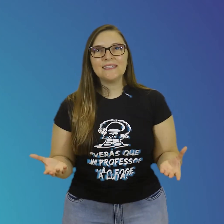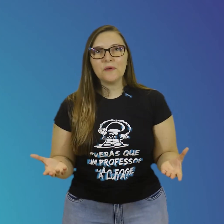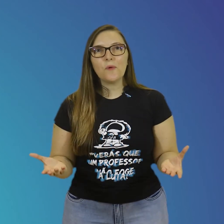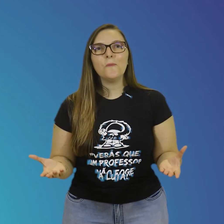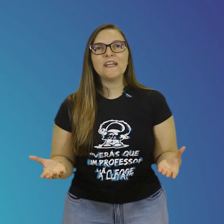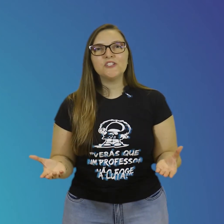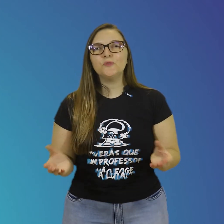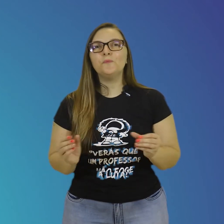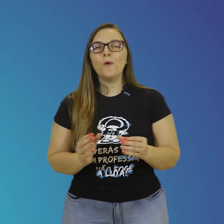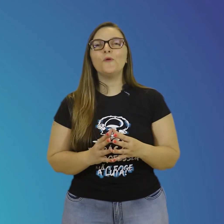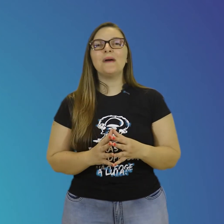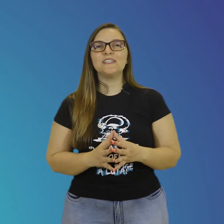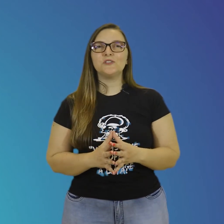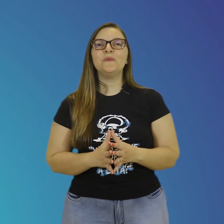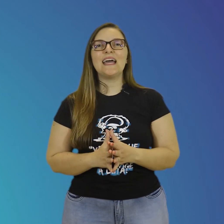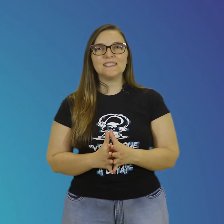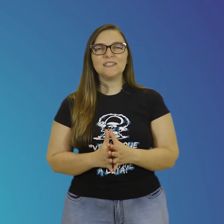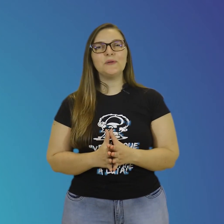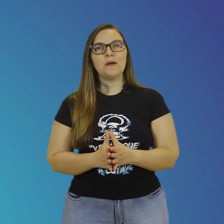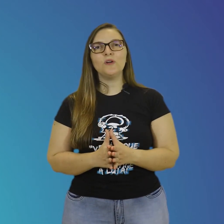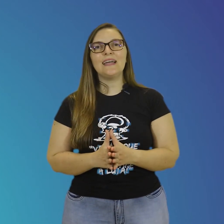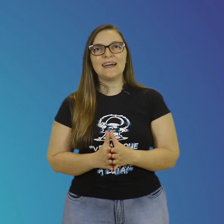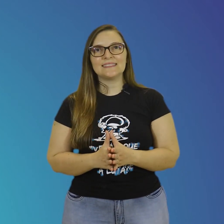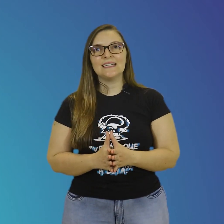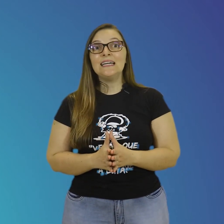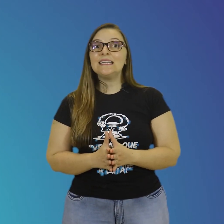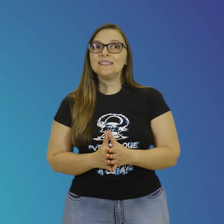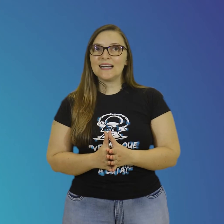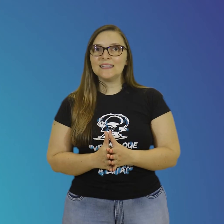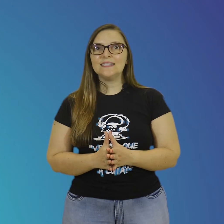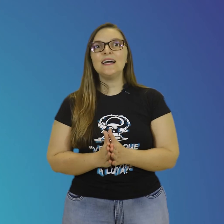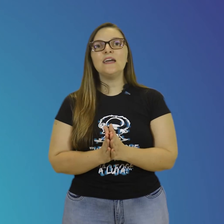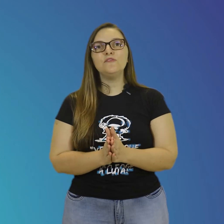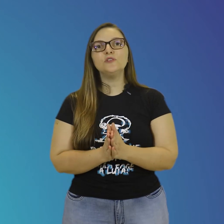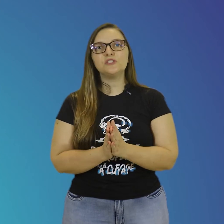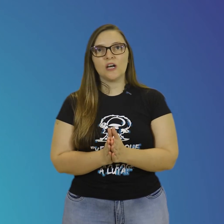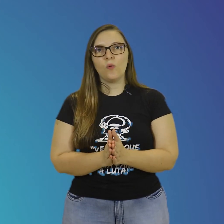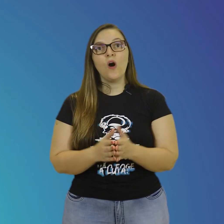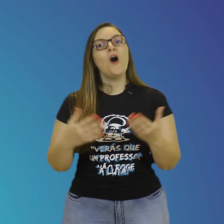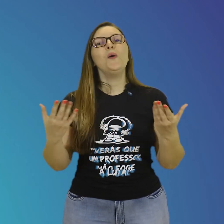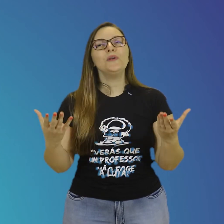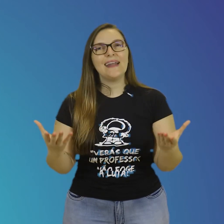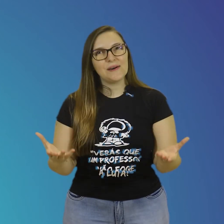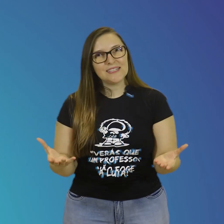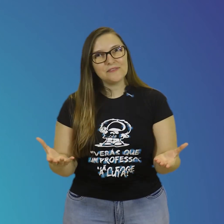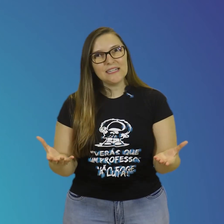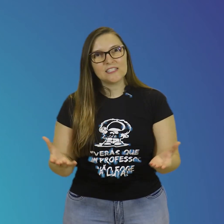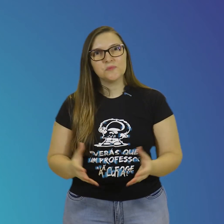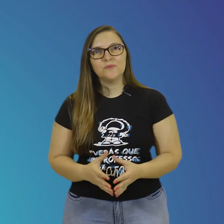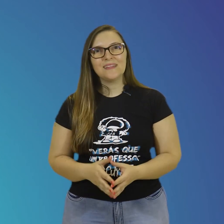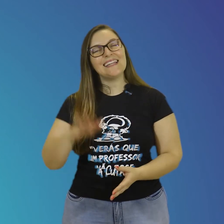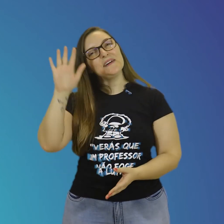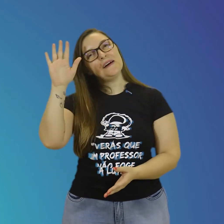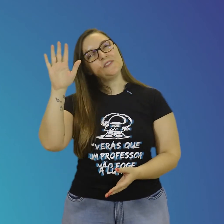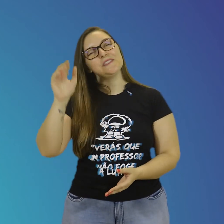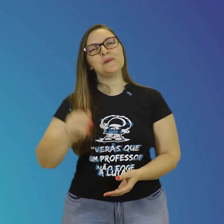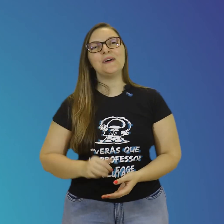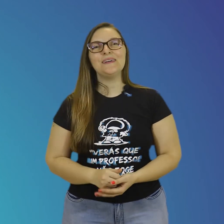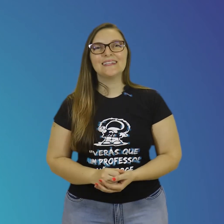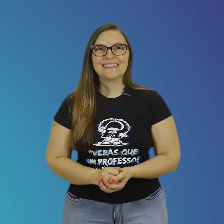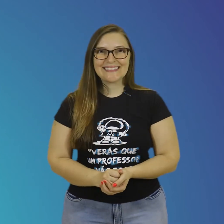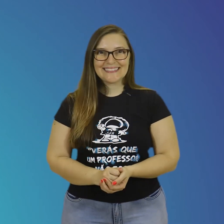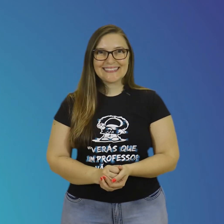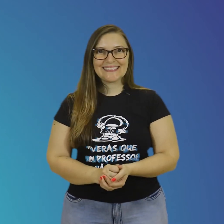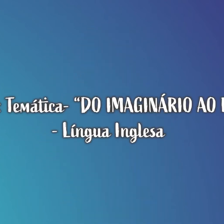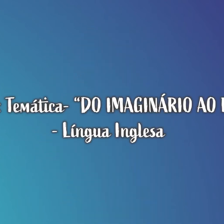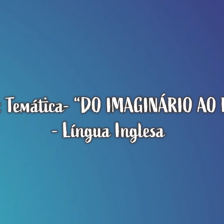Espero que tenham compreendido um pouco mais sobre esta teoria moderna, que trata da evolução, o neodarwinismo. Até mais,